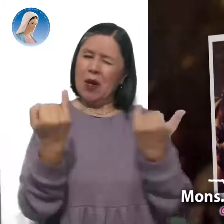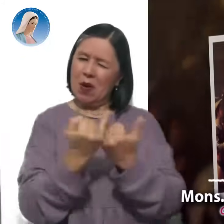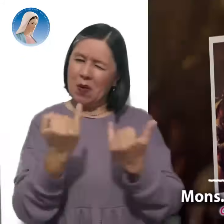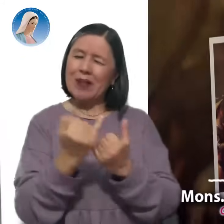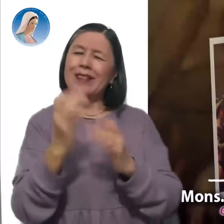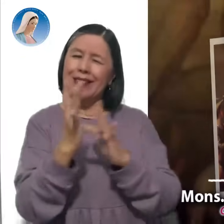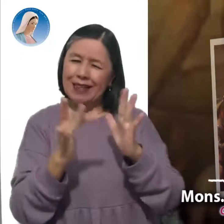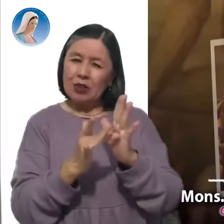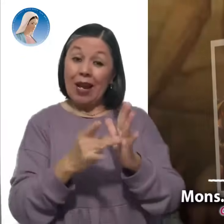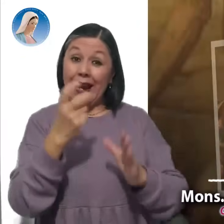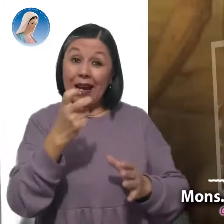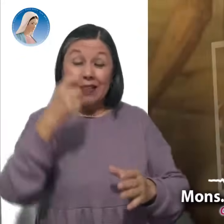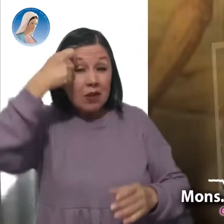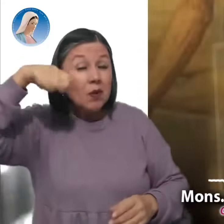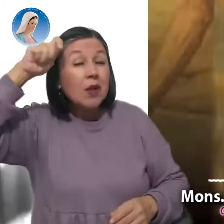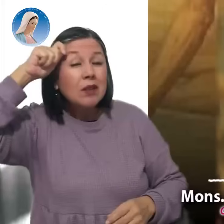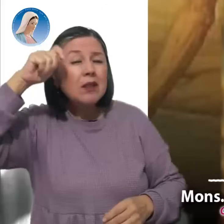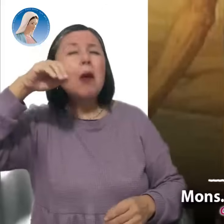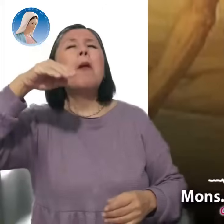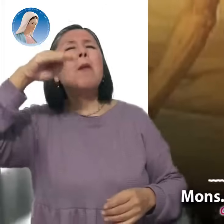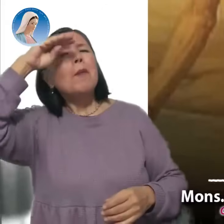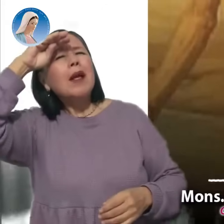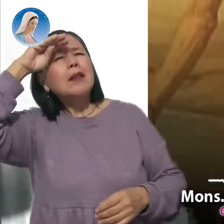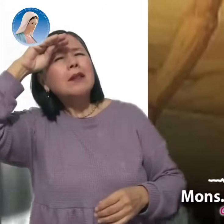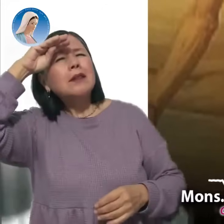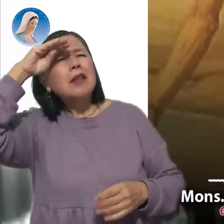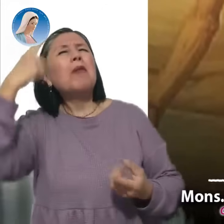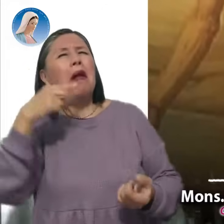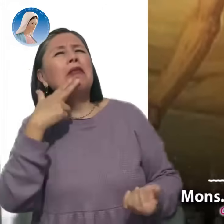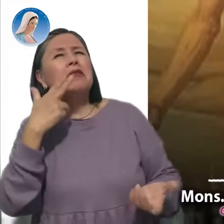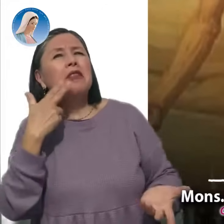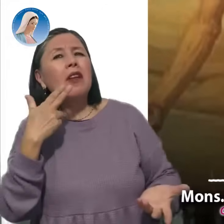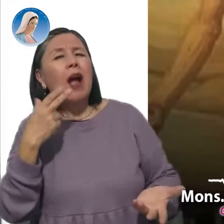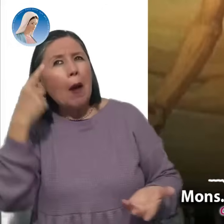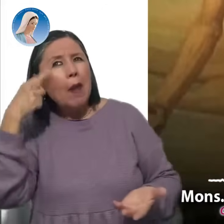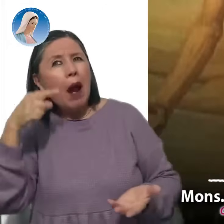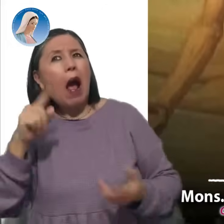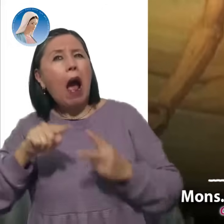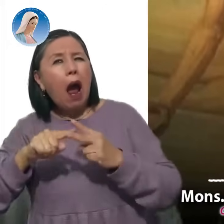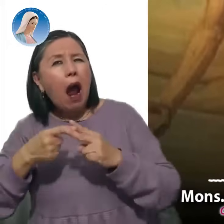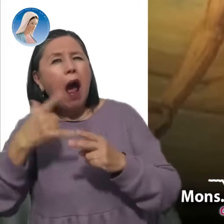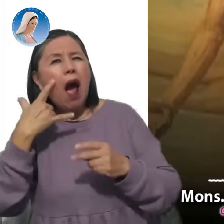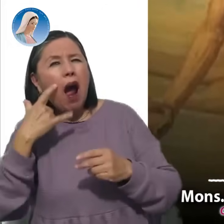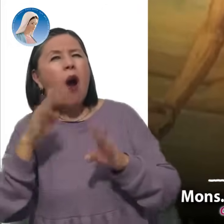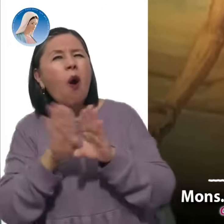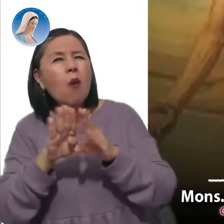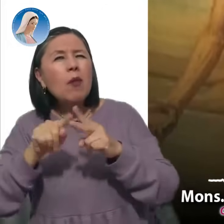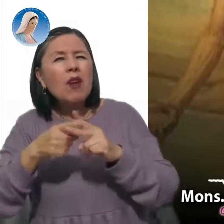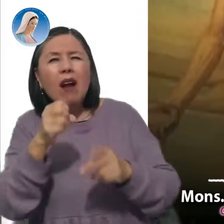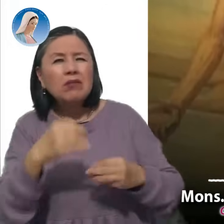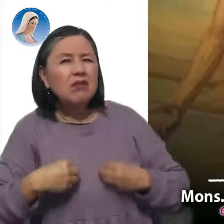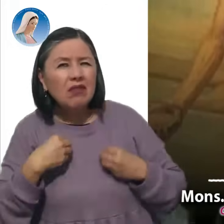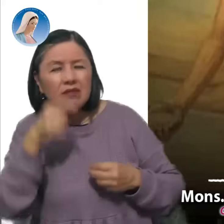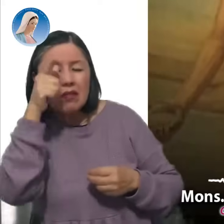a Jesús, el bautismo no solo nos sitúa en el camino de la propia aventura espiritual, sino que